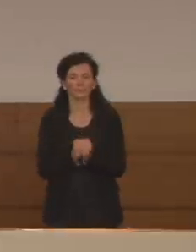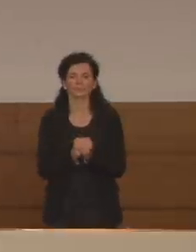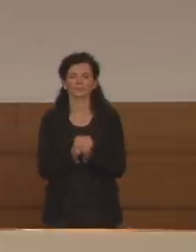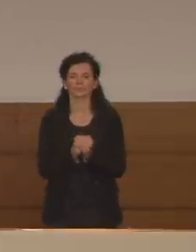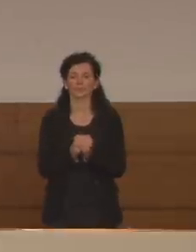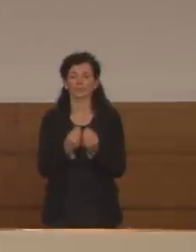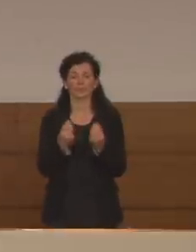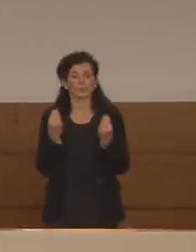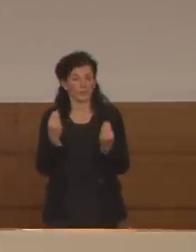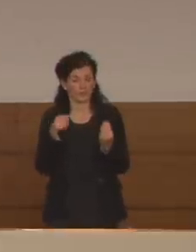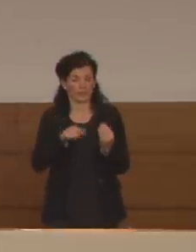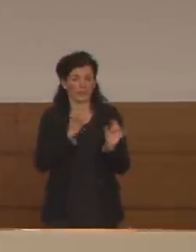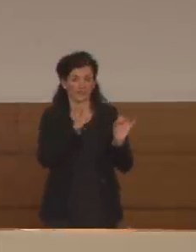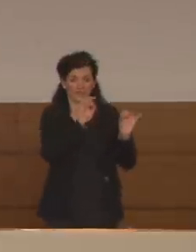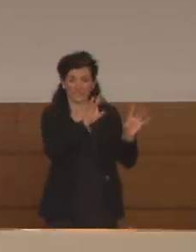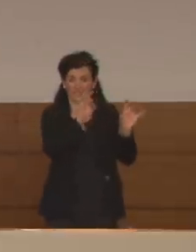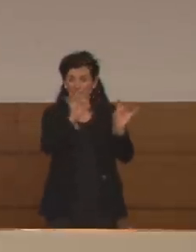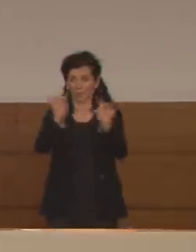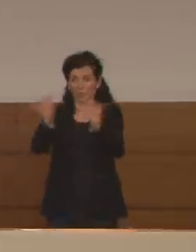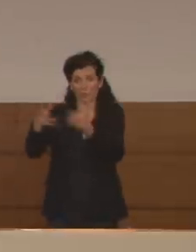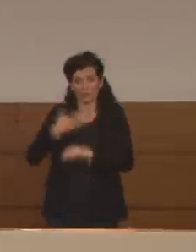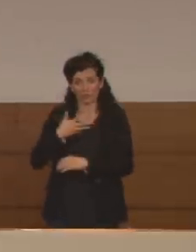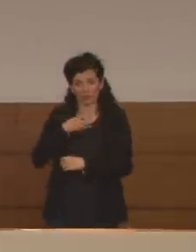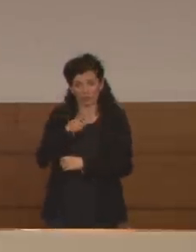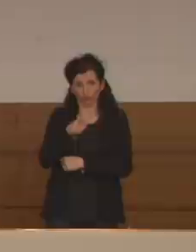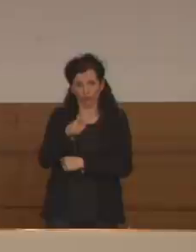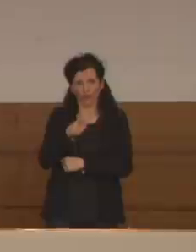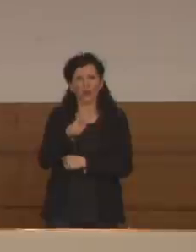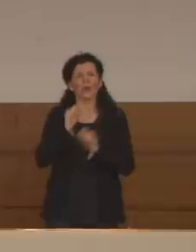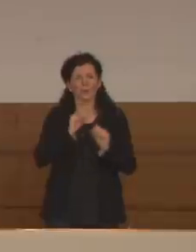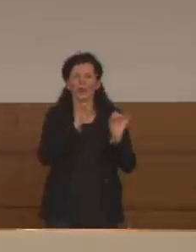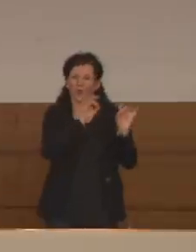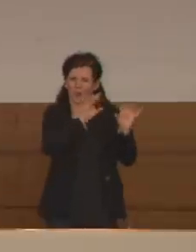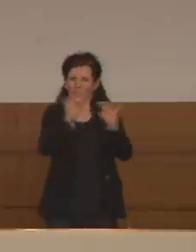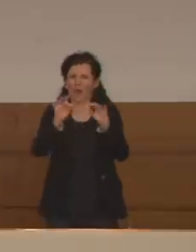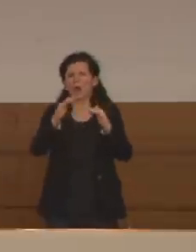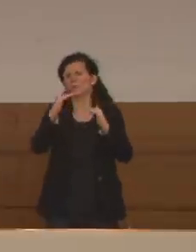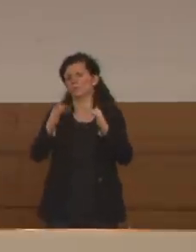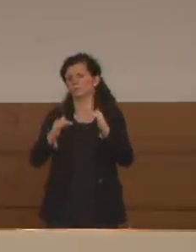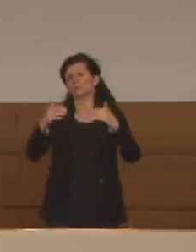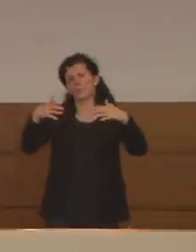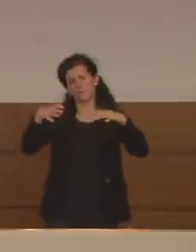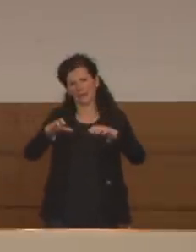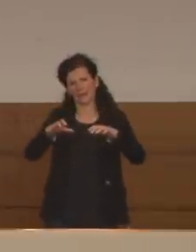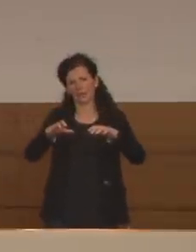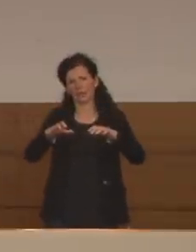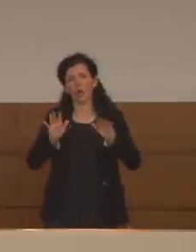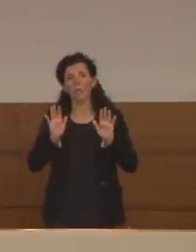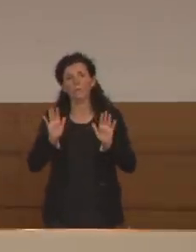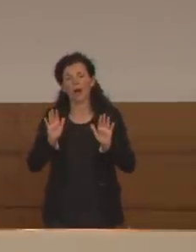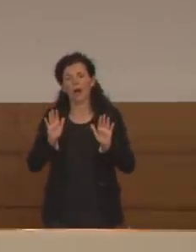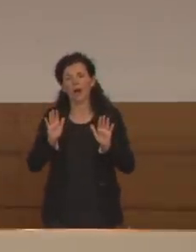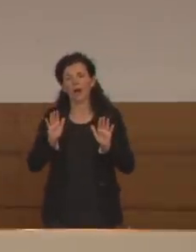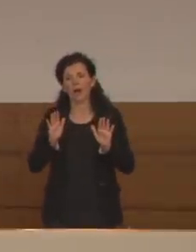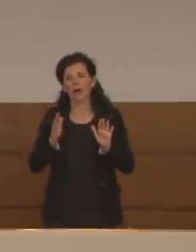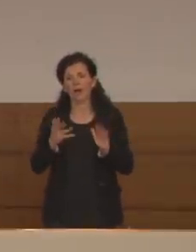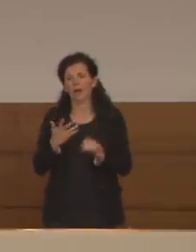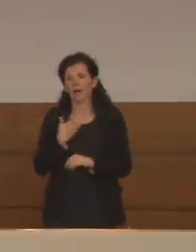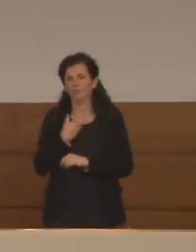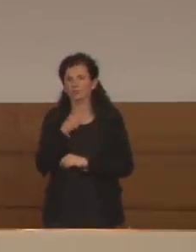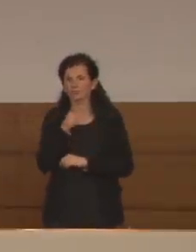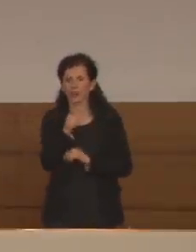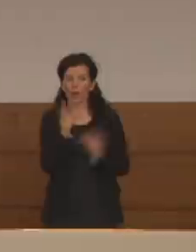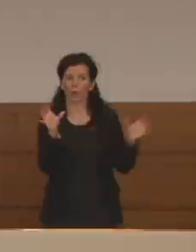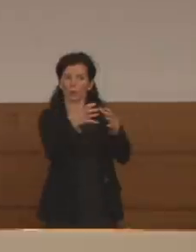per assunto che il virus continuerà a circolare anche su un livello più basso intensità più bassa ogni volta che si creeranno dei